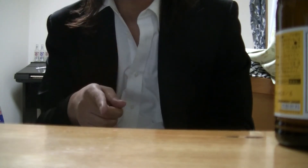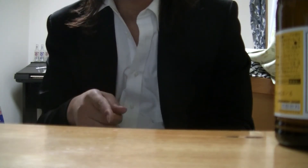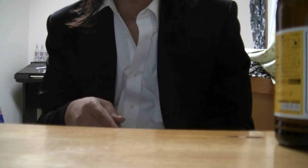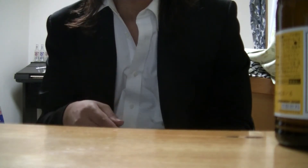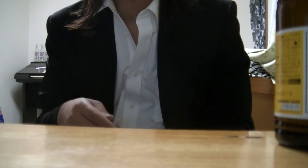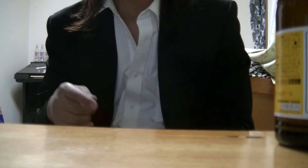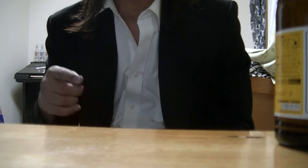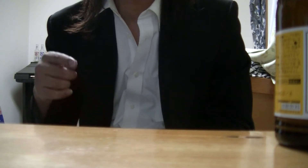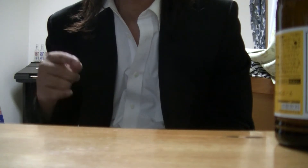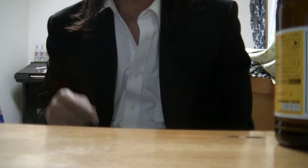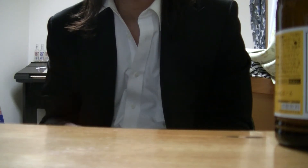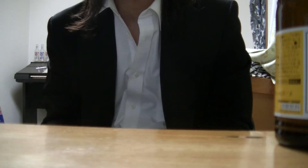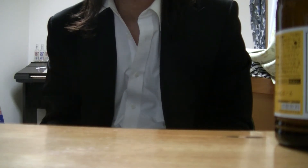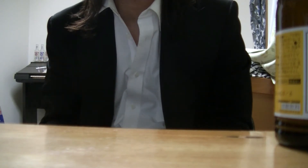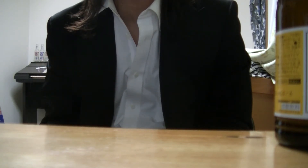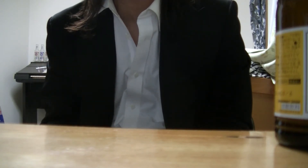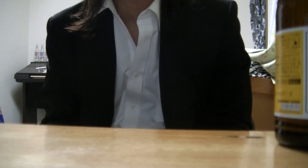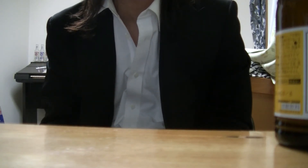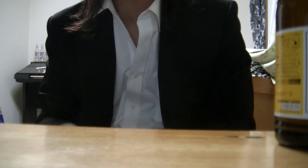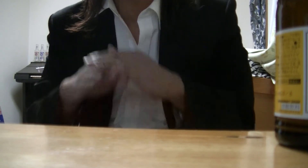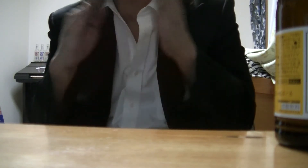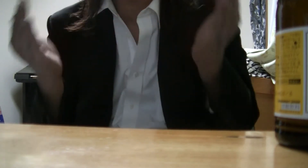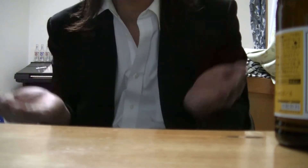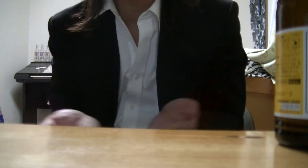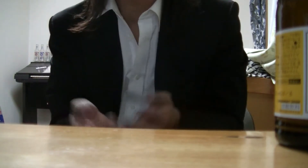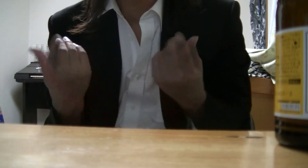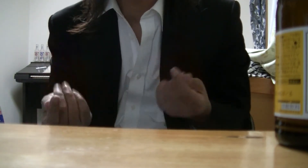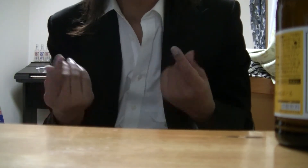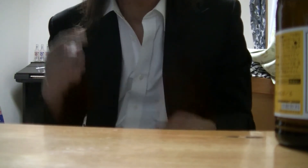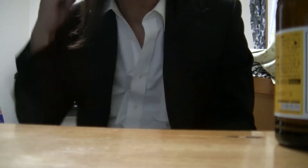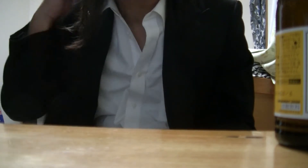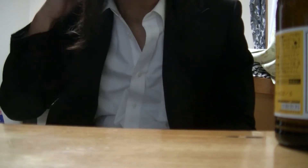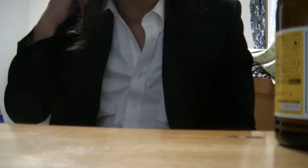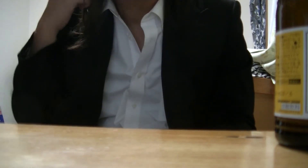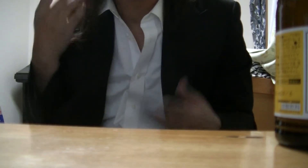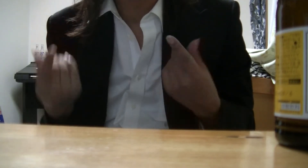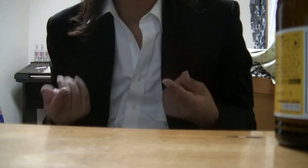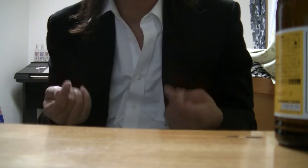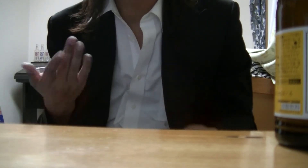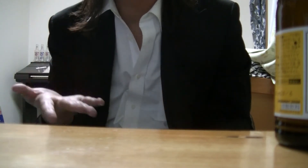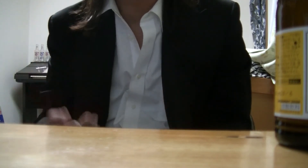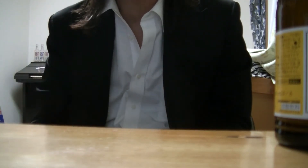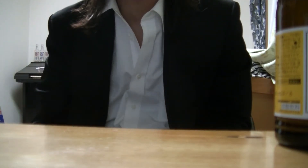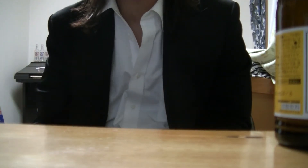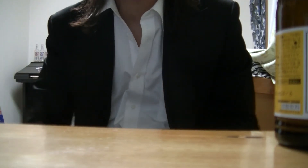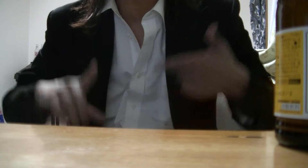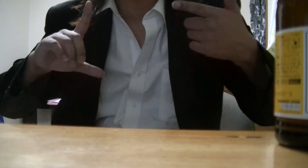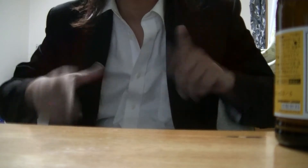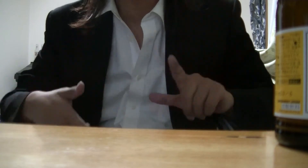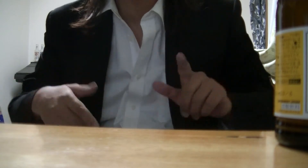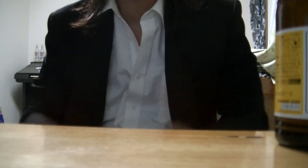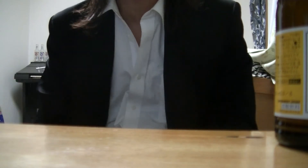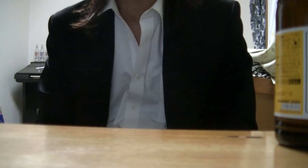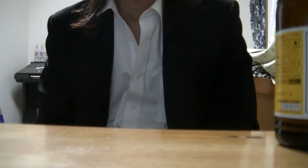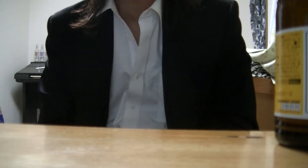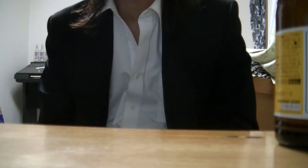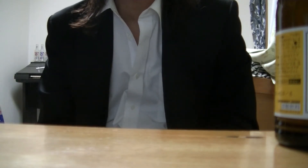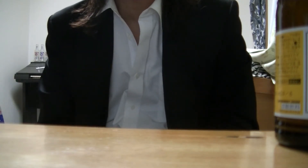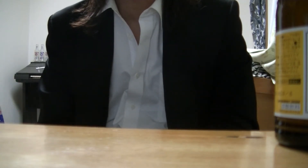鴨頭さんと全部同じなんだと思い込む傾向があるから。そんなことはありえないです。ただ